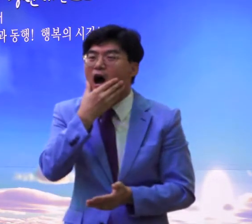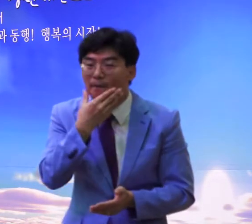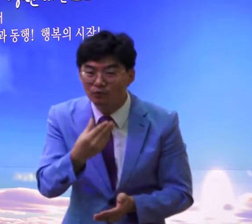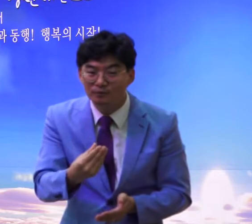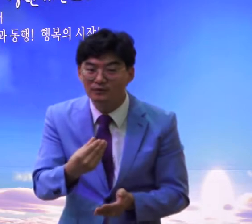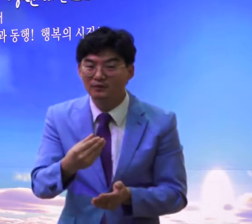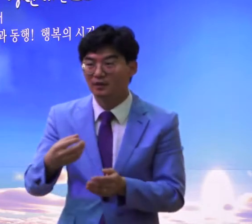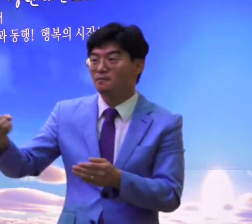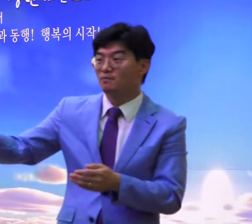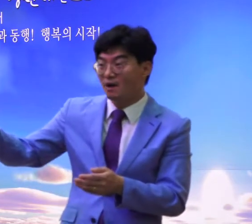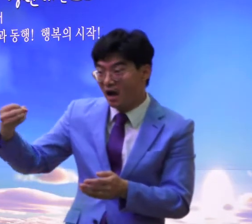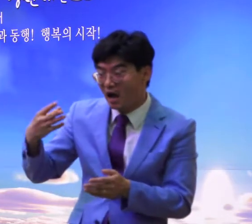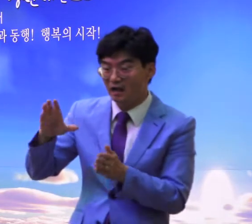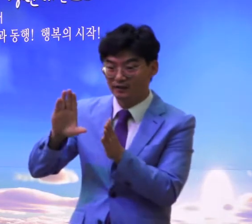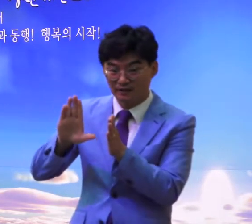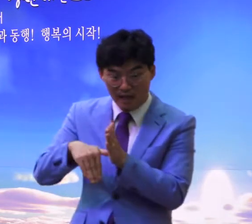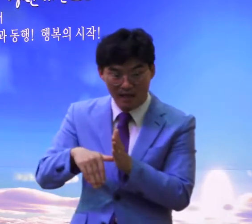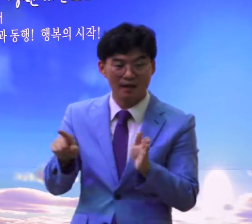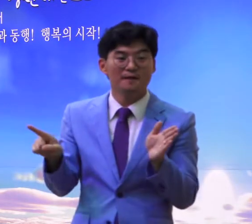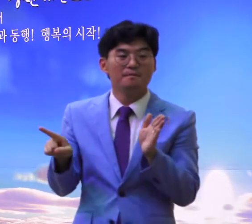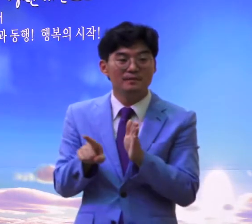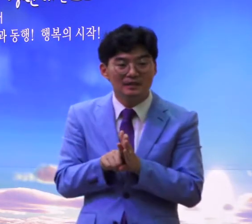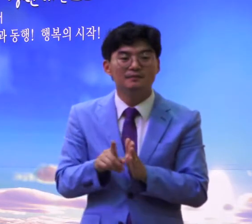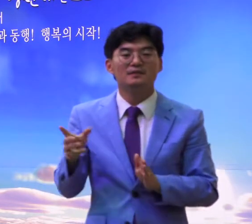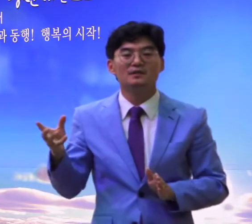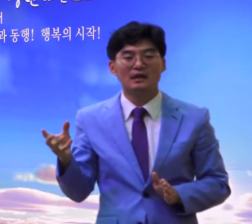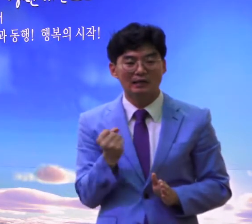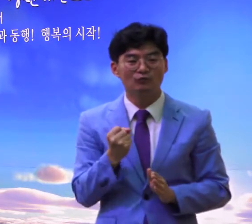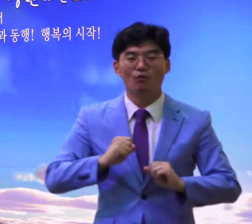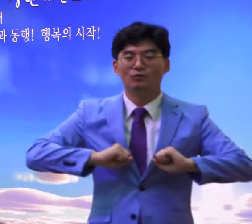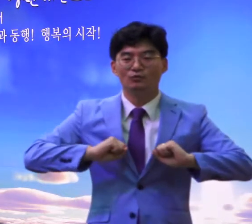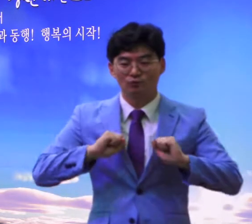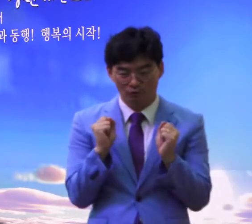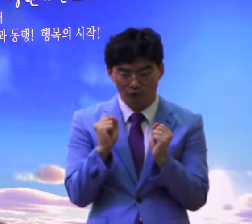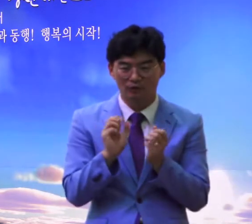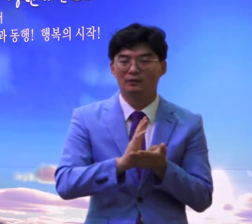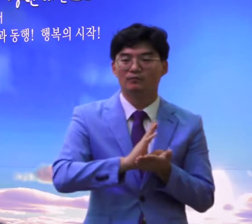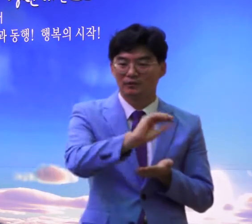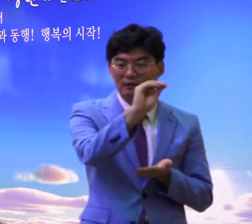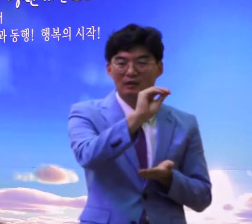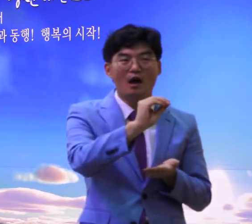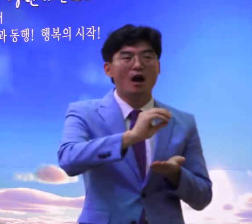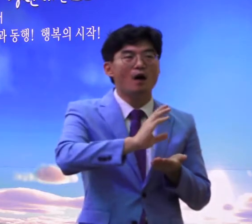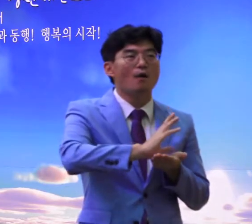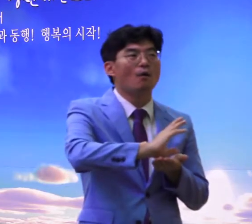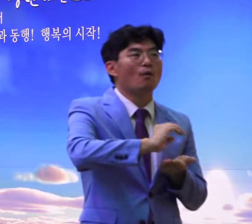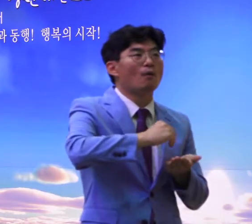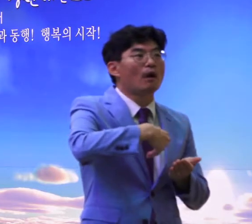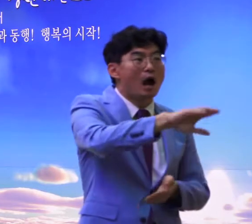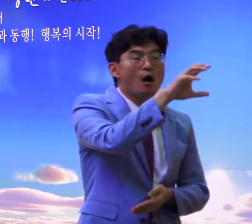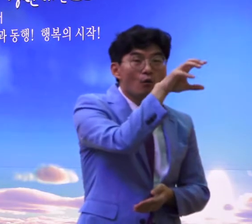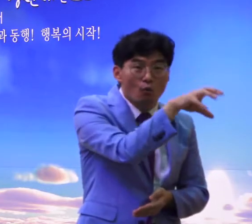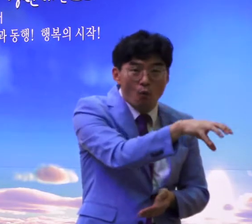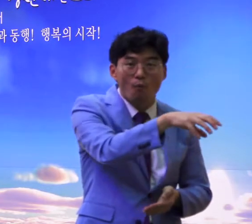순종하여 장래의 유업으로 받을 땅에 나아갈새 갈 바를 알지 못하고